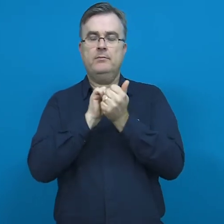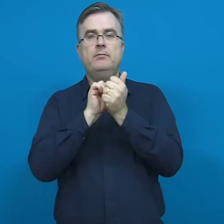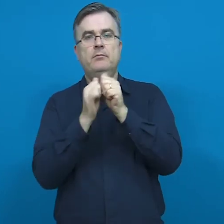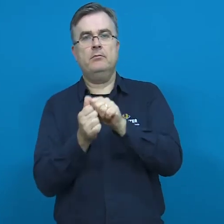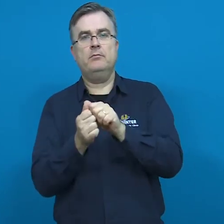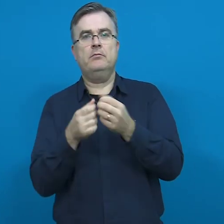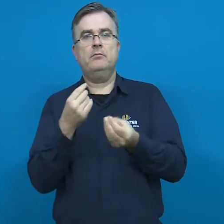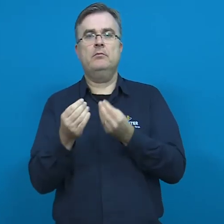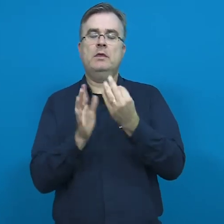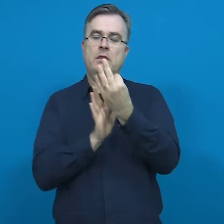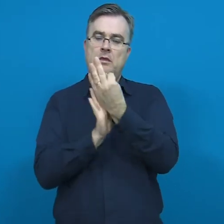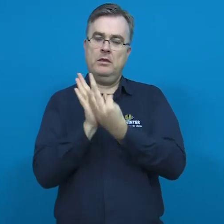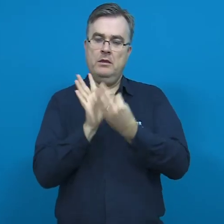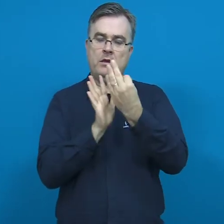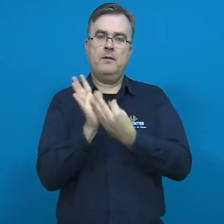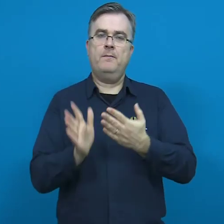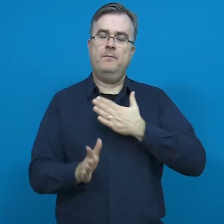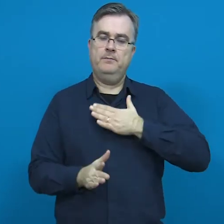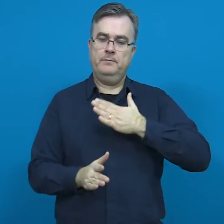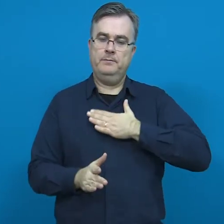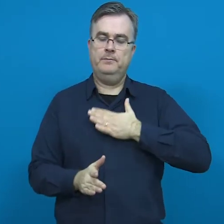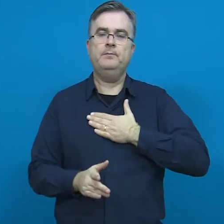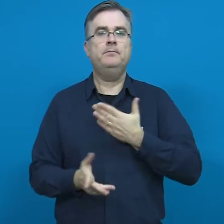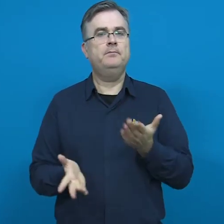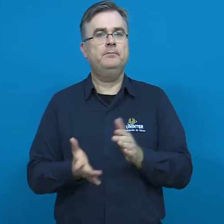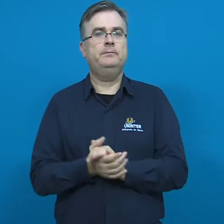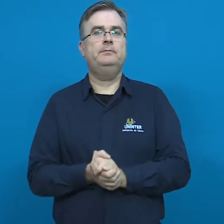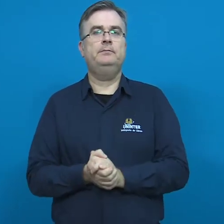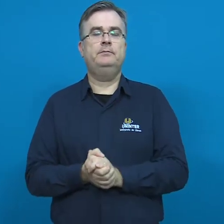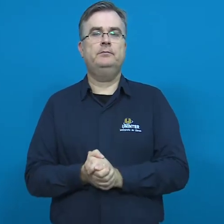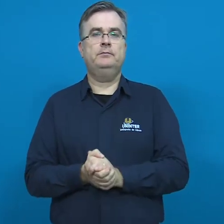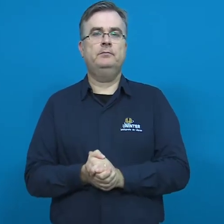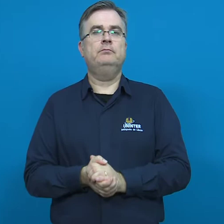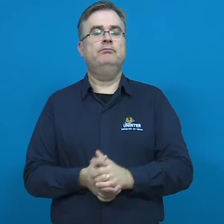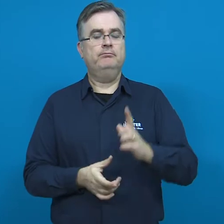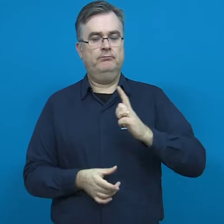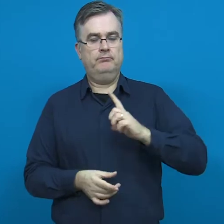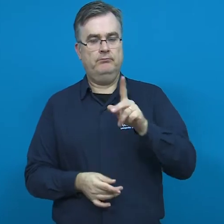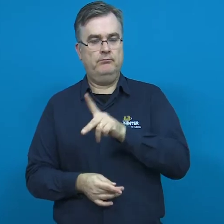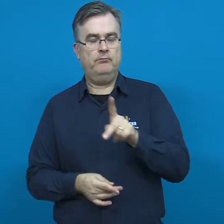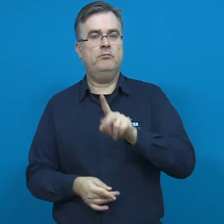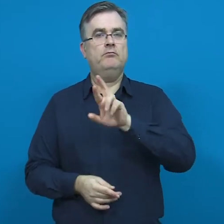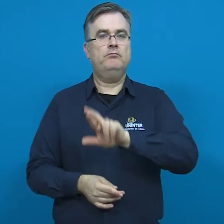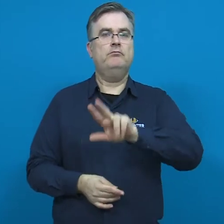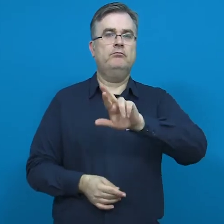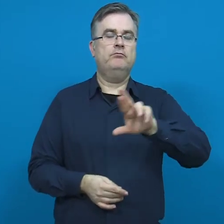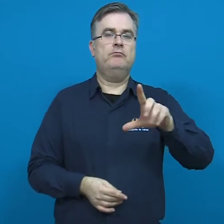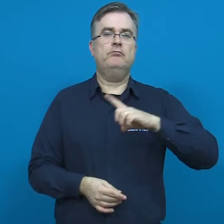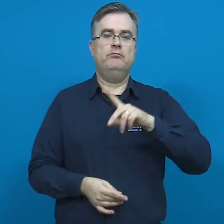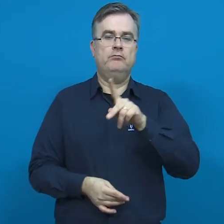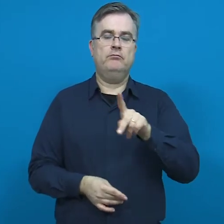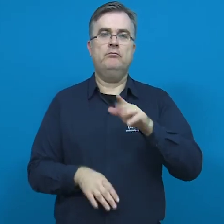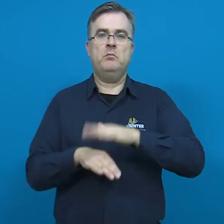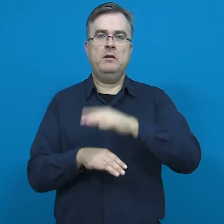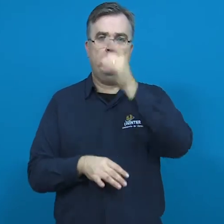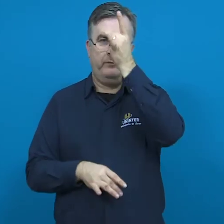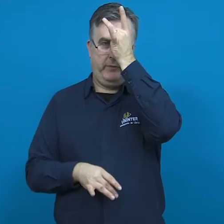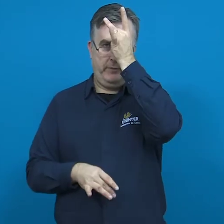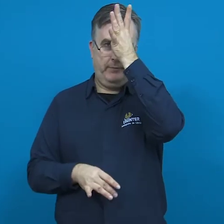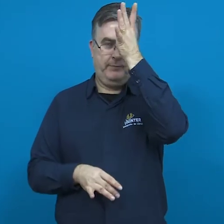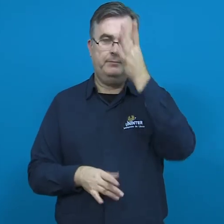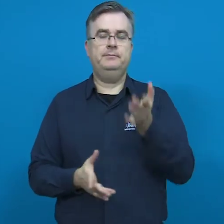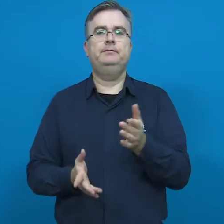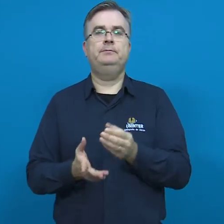essas adaptações, chegava com textos para mim. Mas assim, tem professores e professores, tem professores